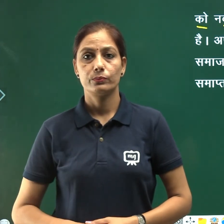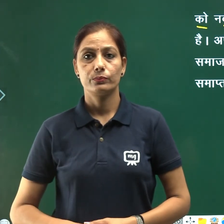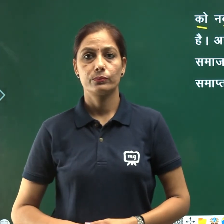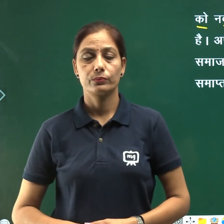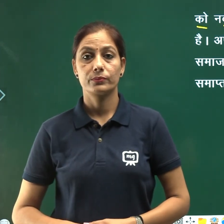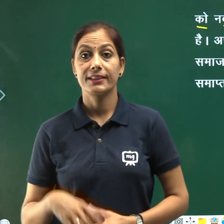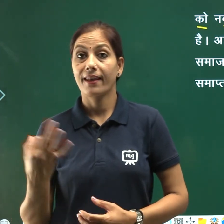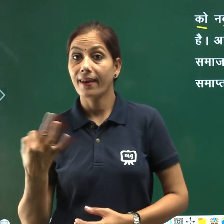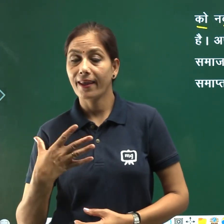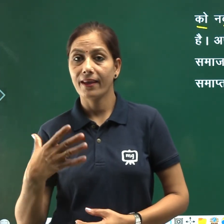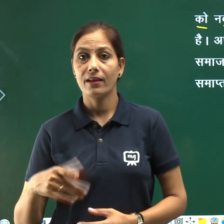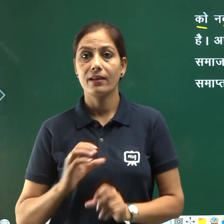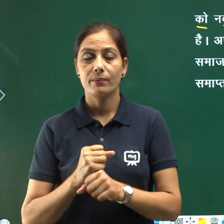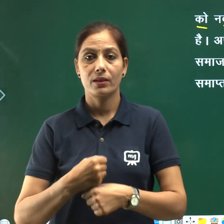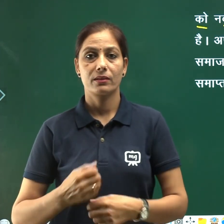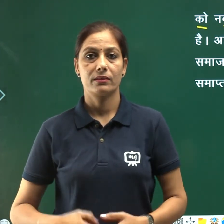नवनिर्माण की